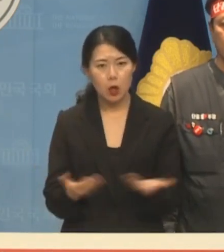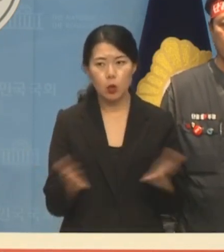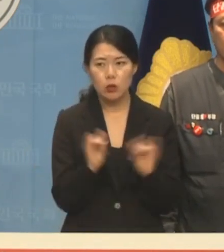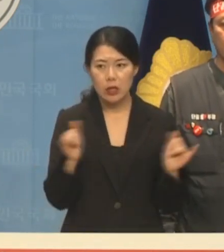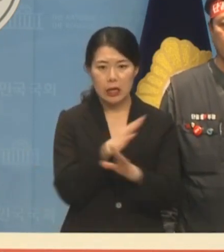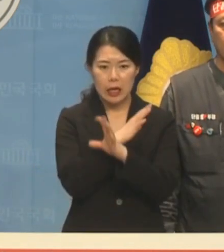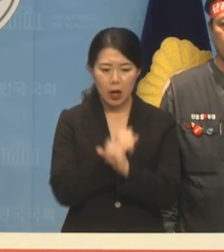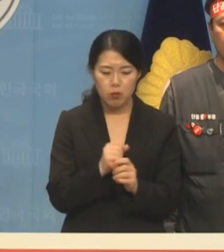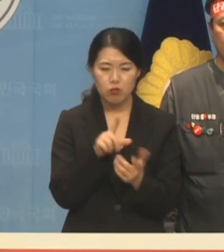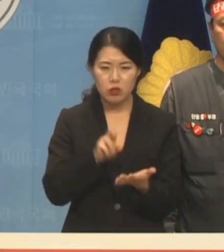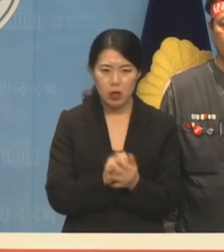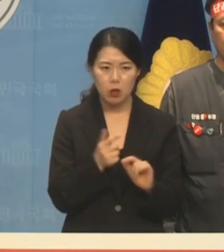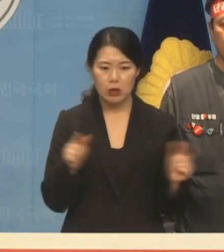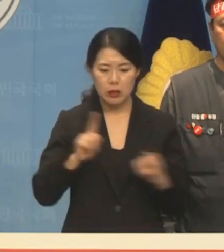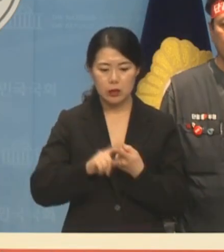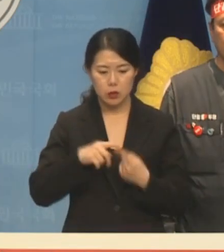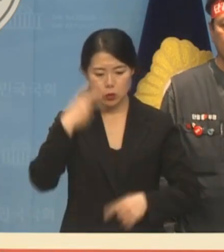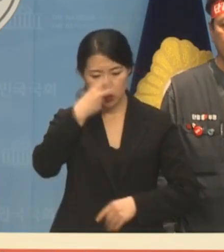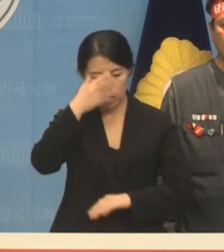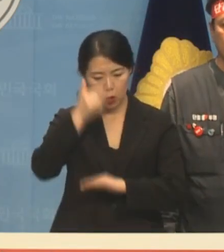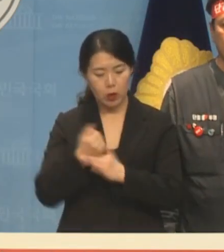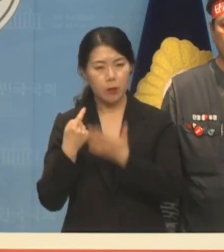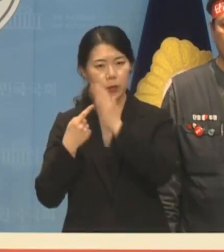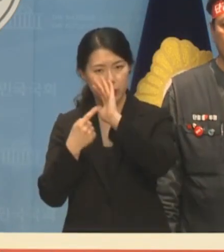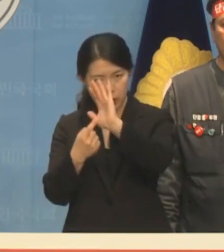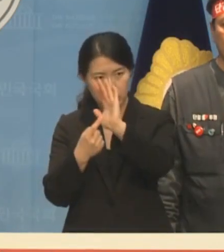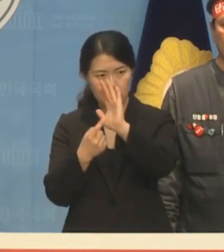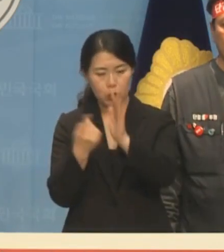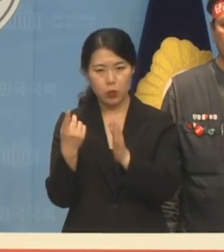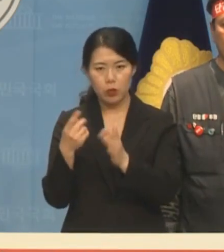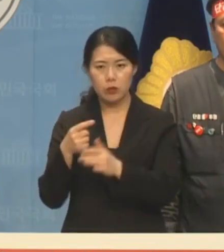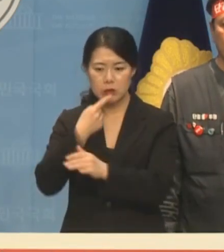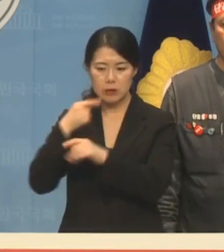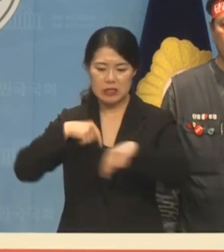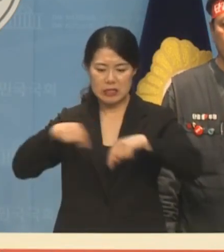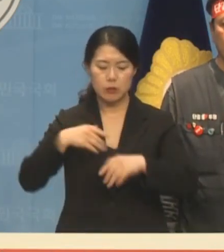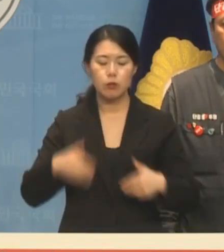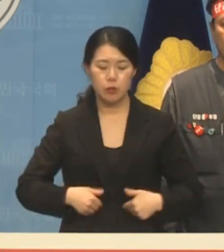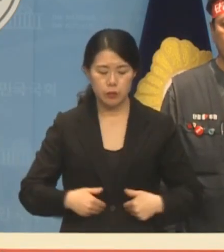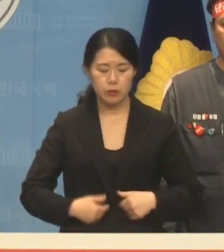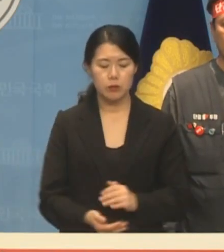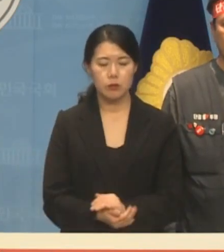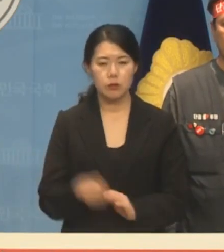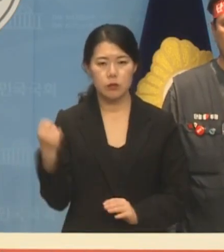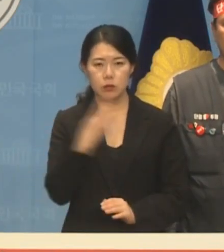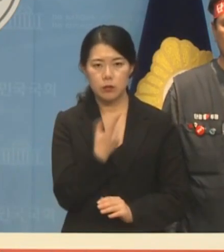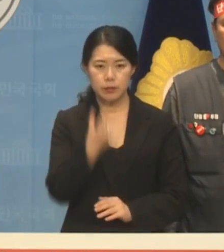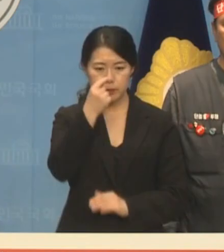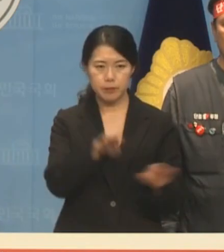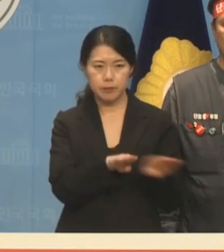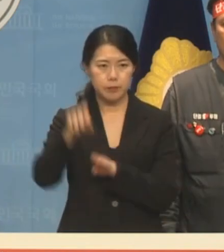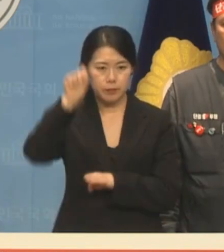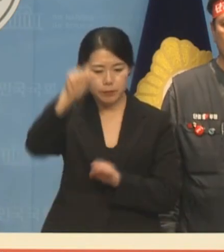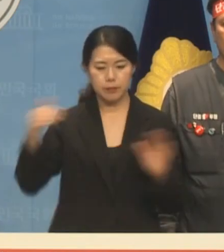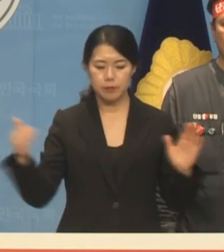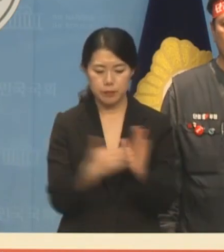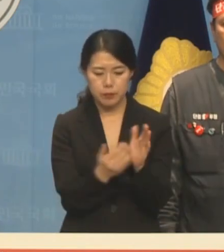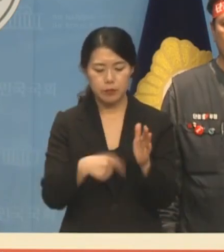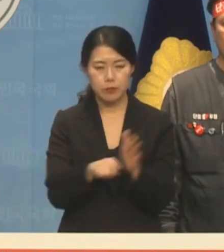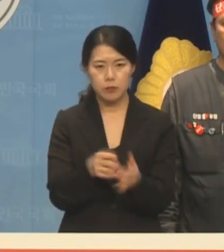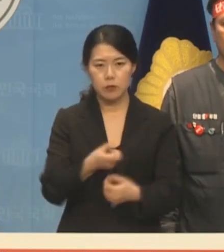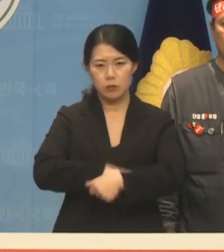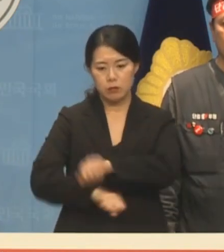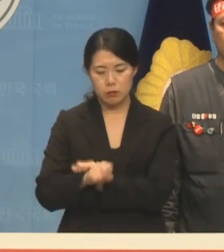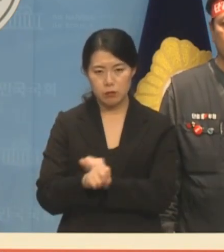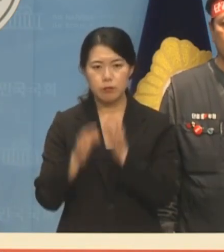대해 하루빨리 조사 결과를 발표하도록 지휘해야 합니다. 또한 조속히 파업이 마무리될 수 있도록